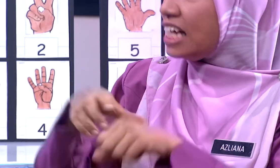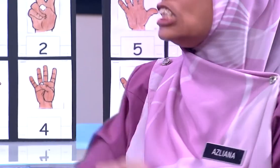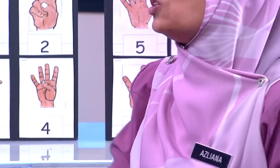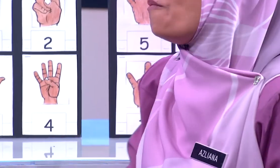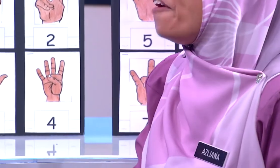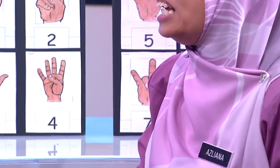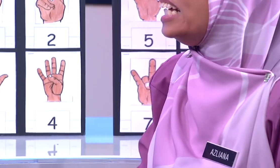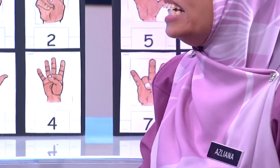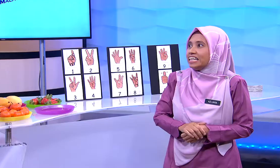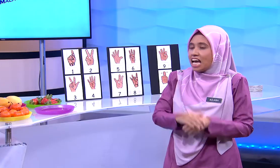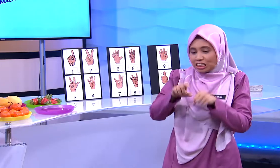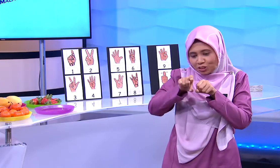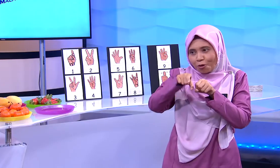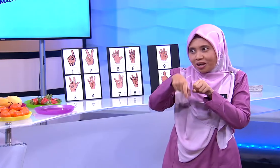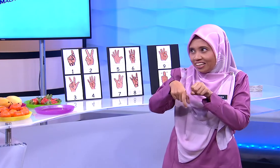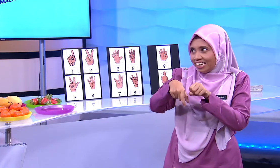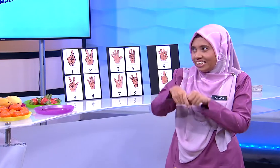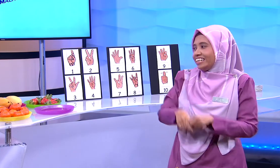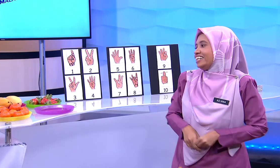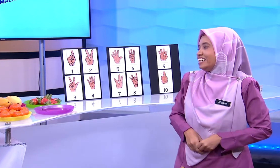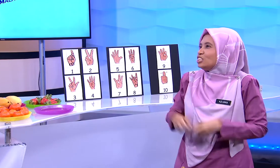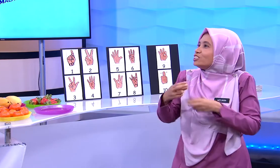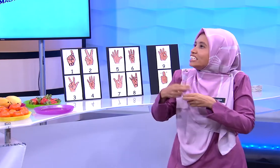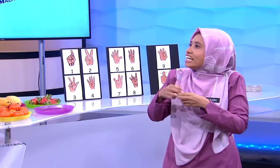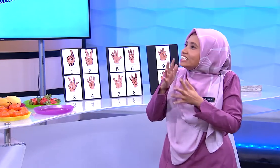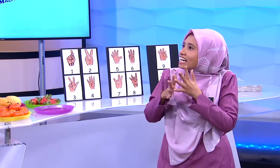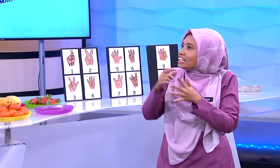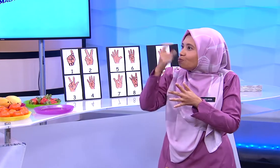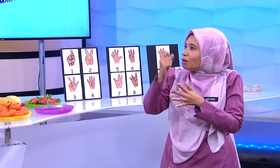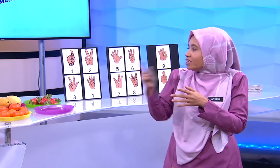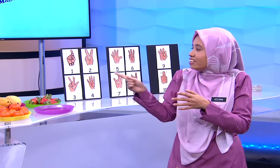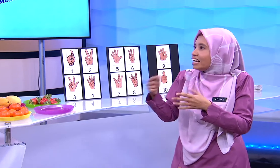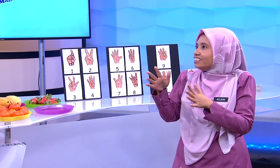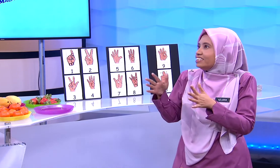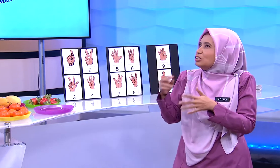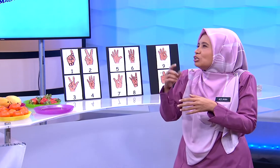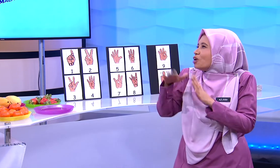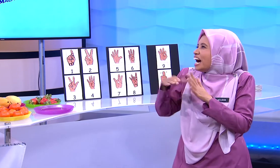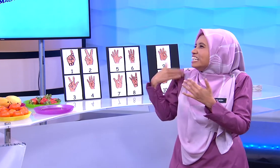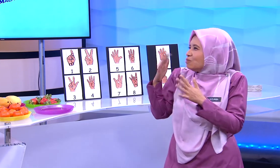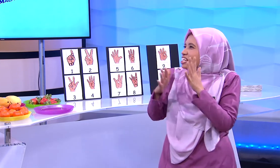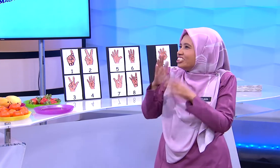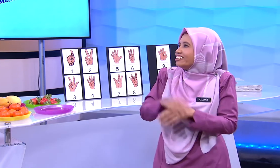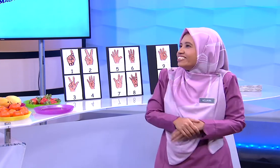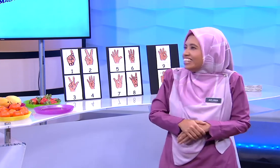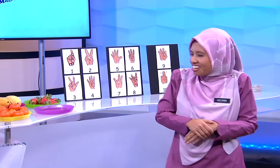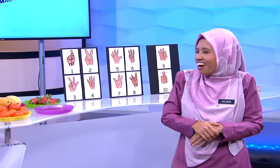strawberry strawberry itu sebabnya takde yg kurang ada di Indonesia